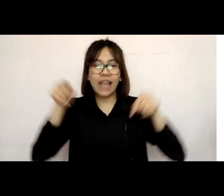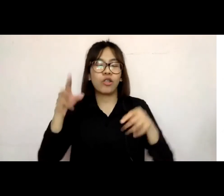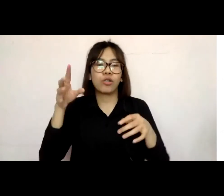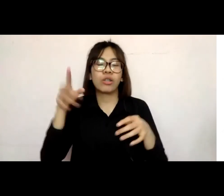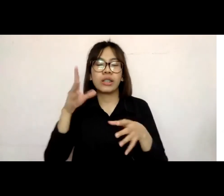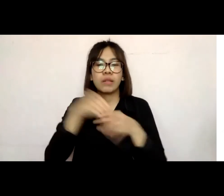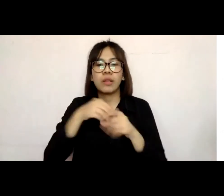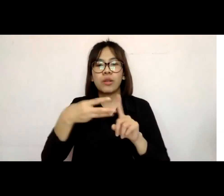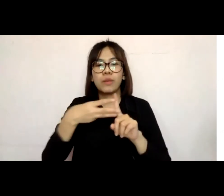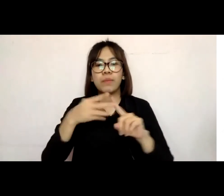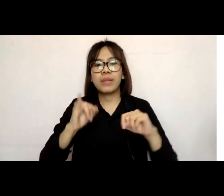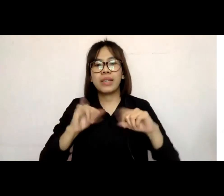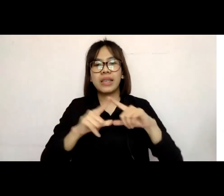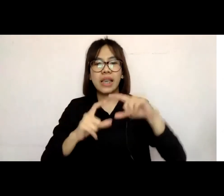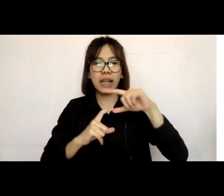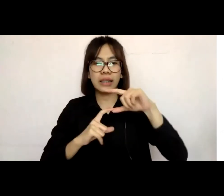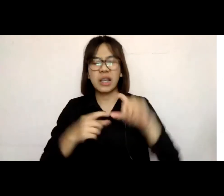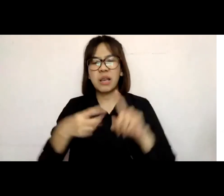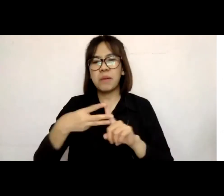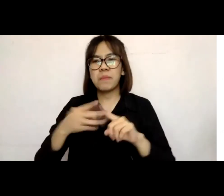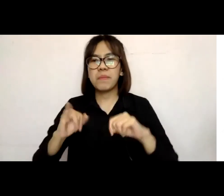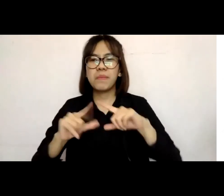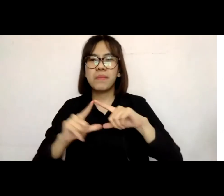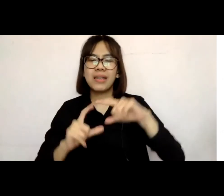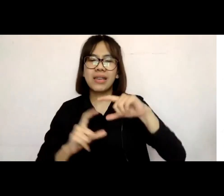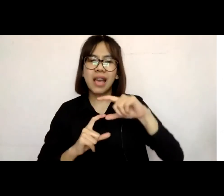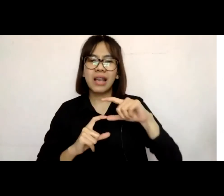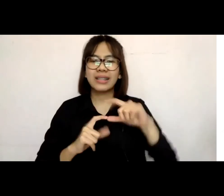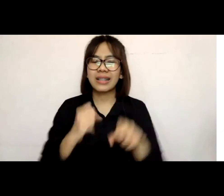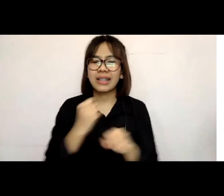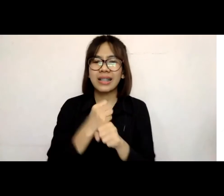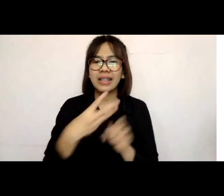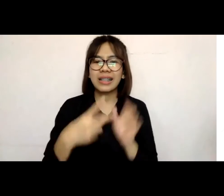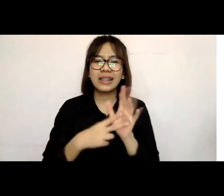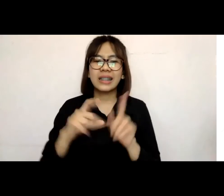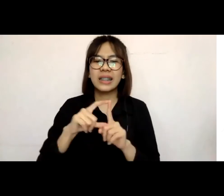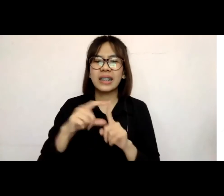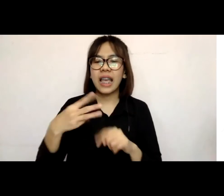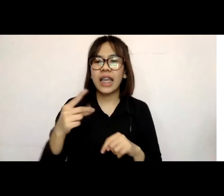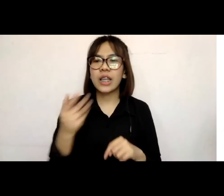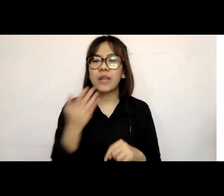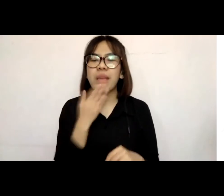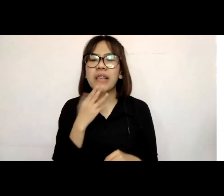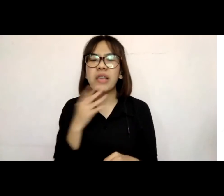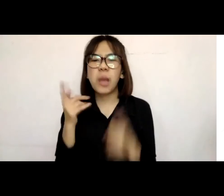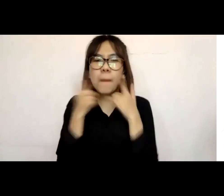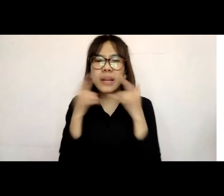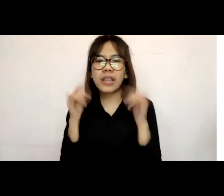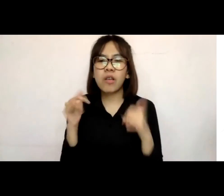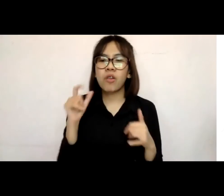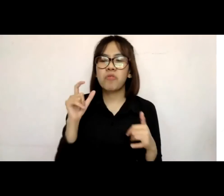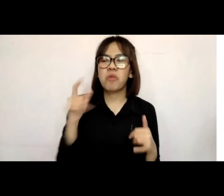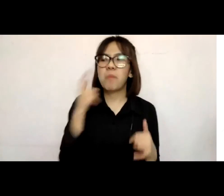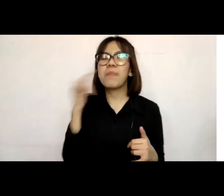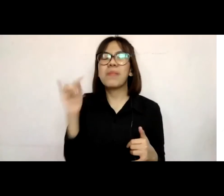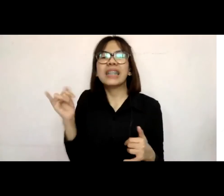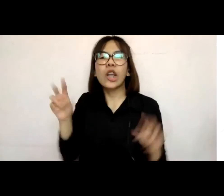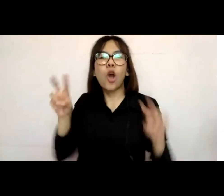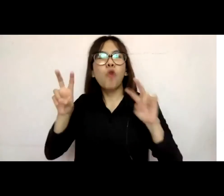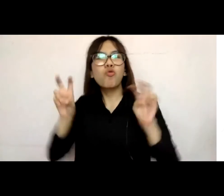masalah responsif gender ini juga berkaitan juga dengan keluarga ya. Yang saya pikir yang biasanya di keluarga